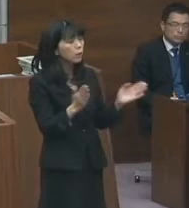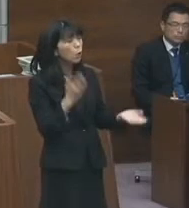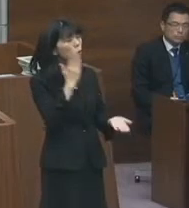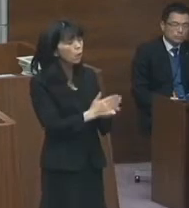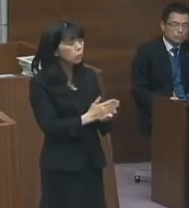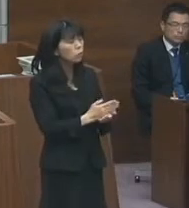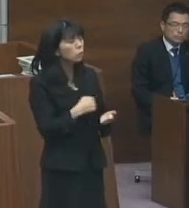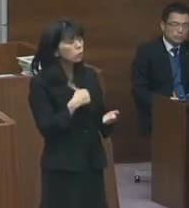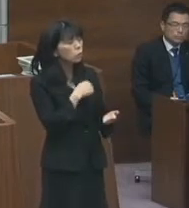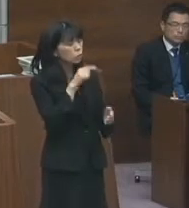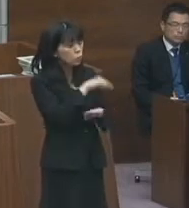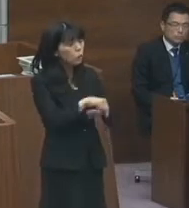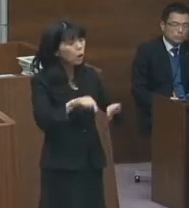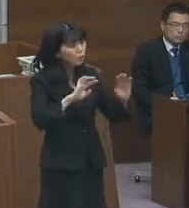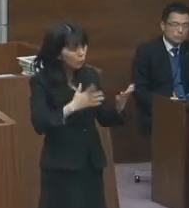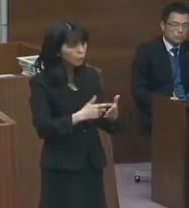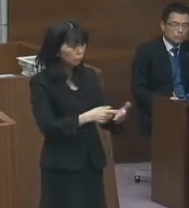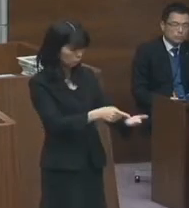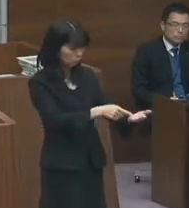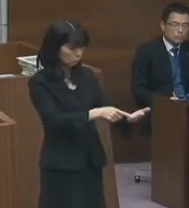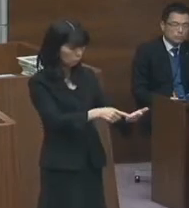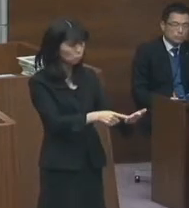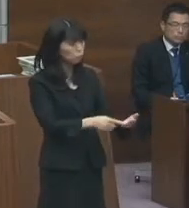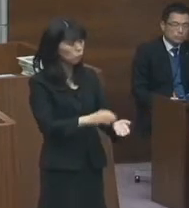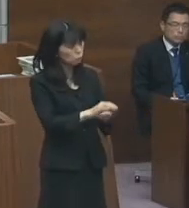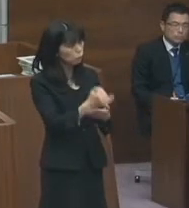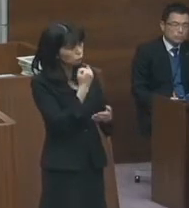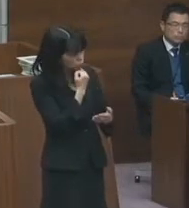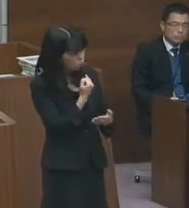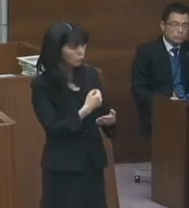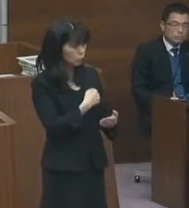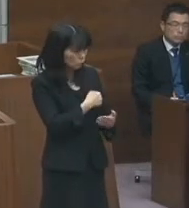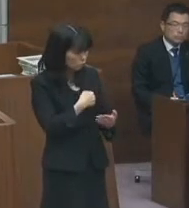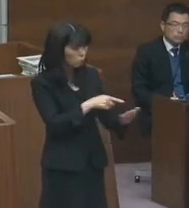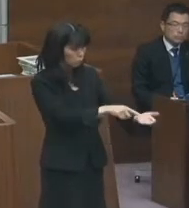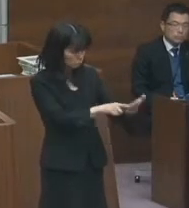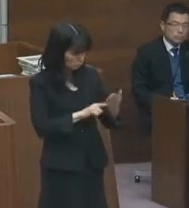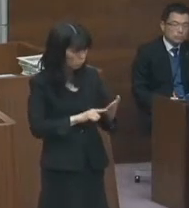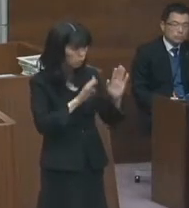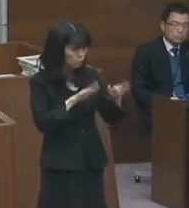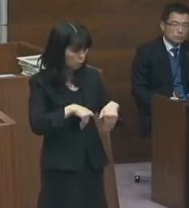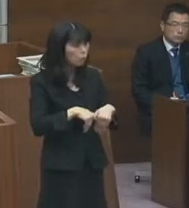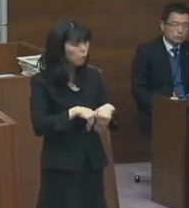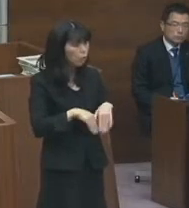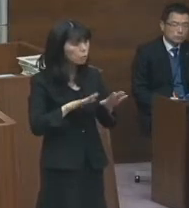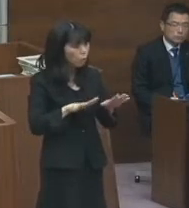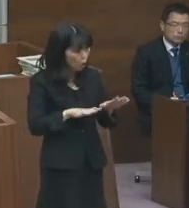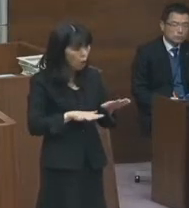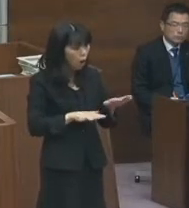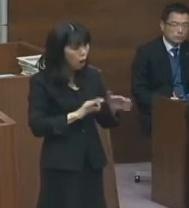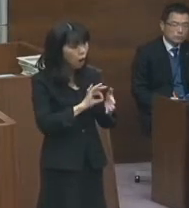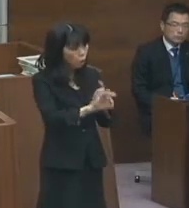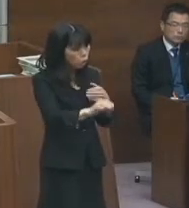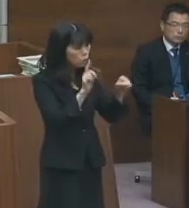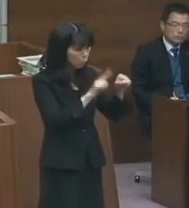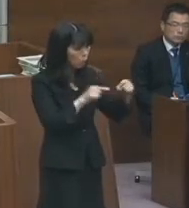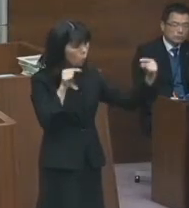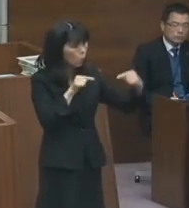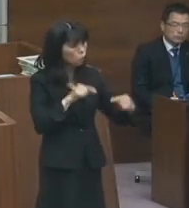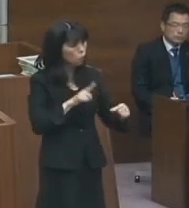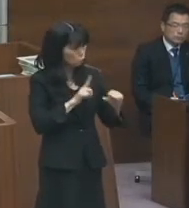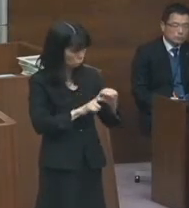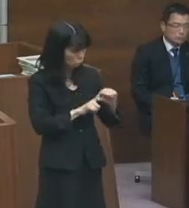体の売却の意向をお示しいただき、現在は買取に向けた交渉を行っているところでございます